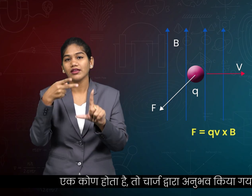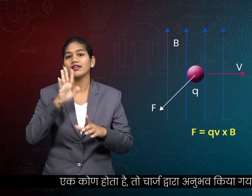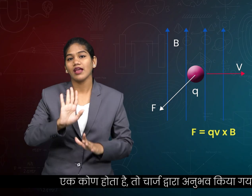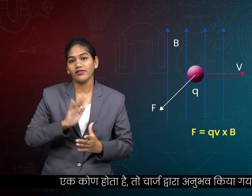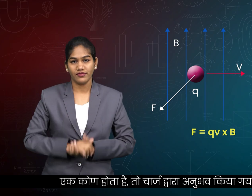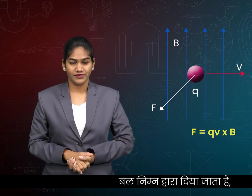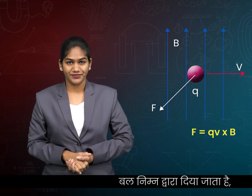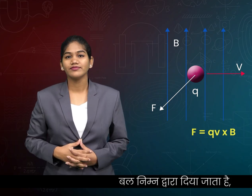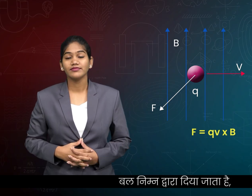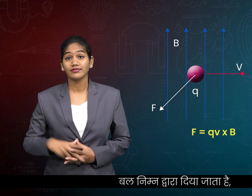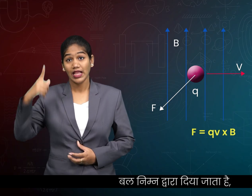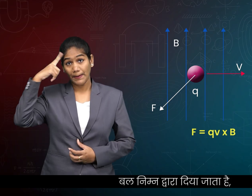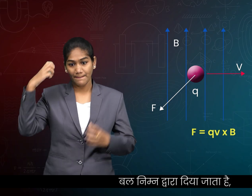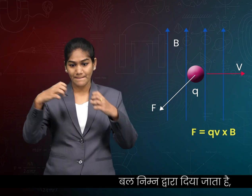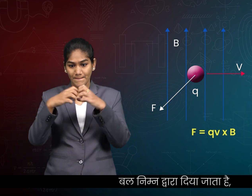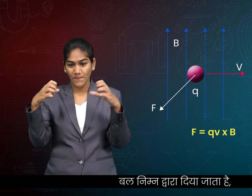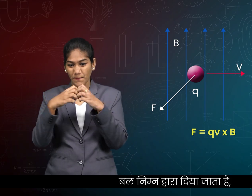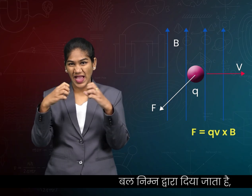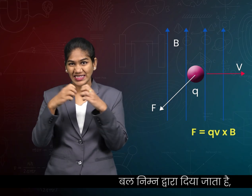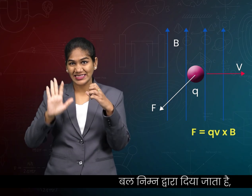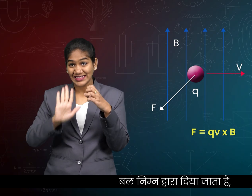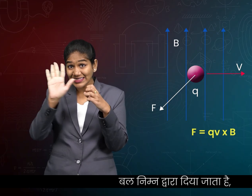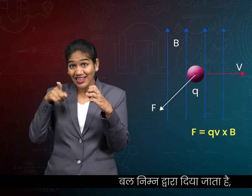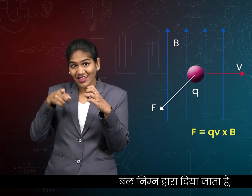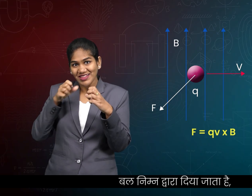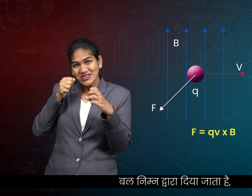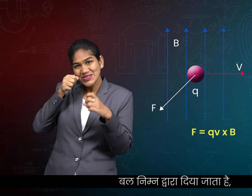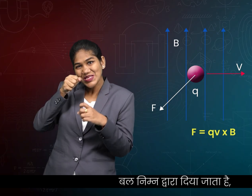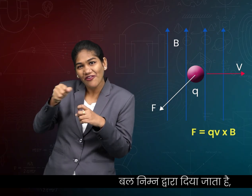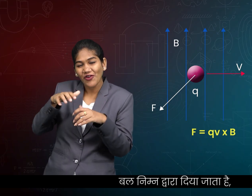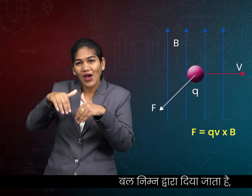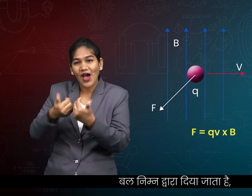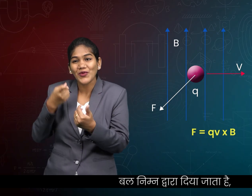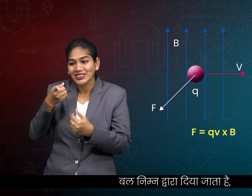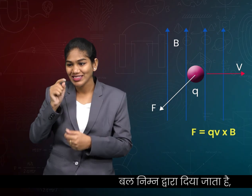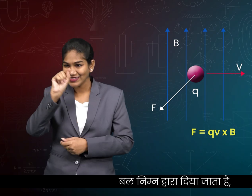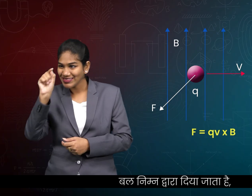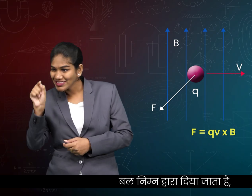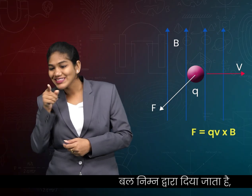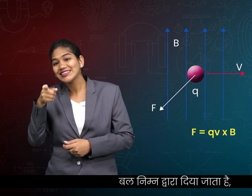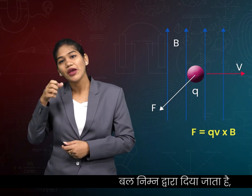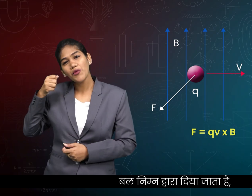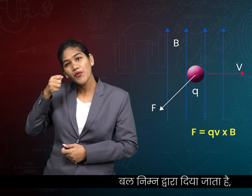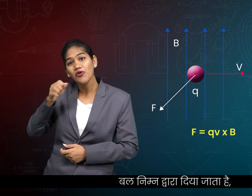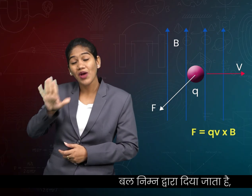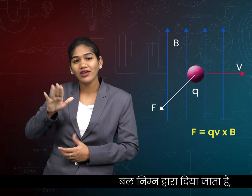गया चुंबकीय बल निम्न द्वारा दिया जाता है।